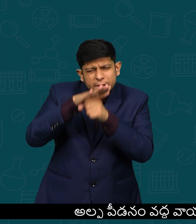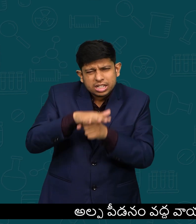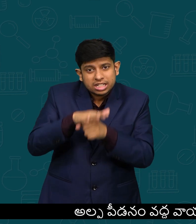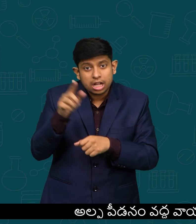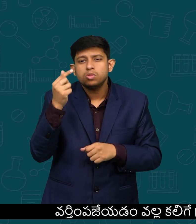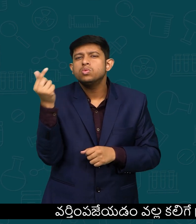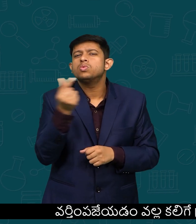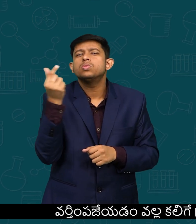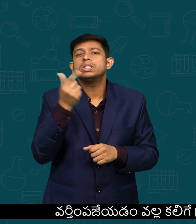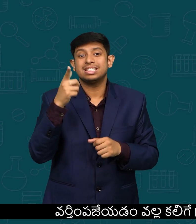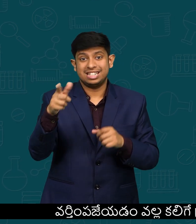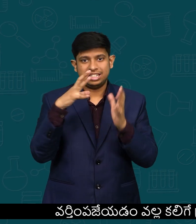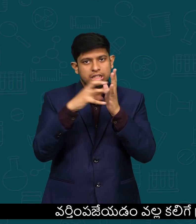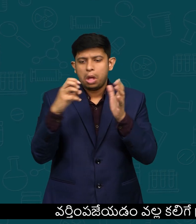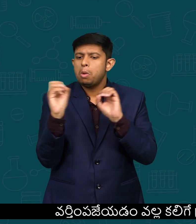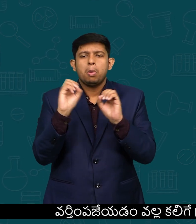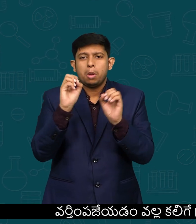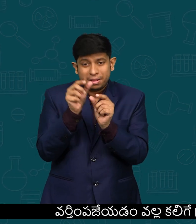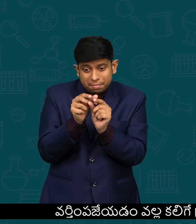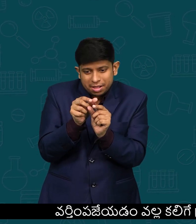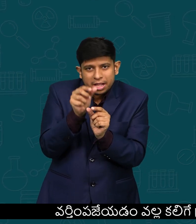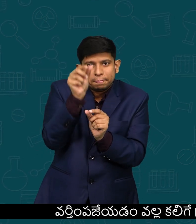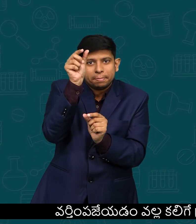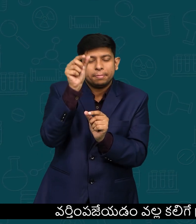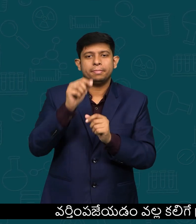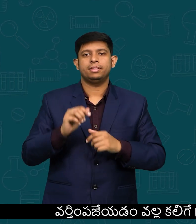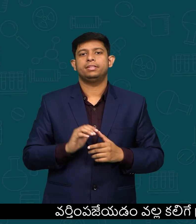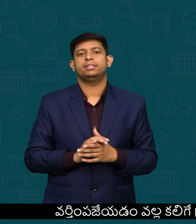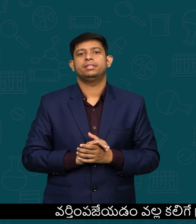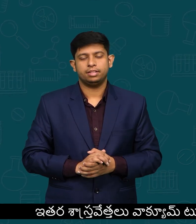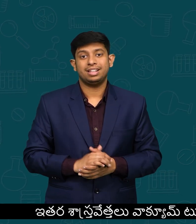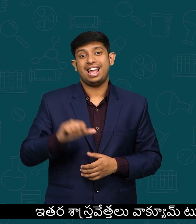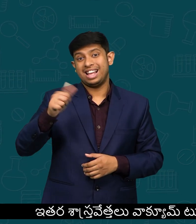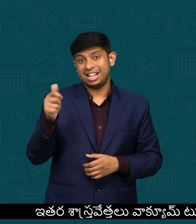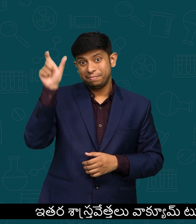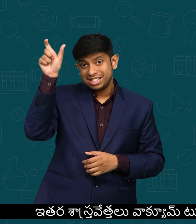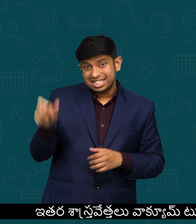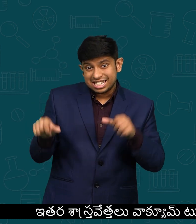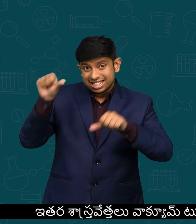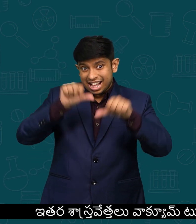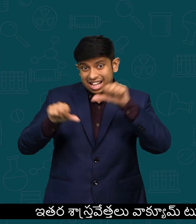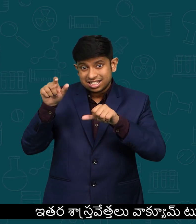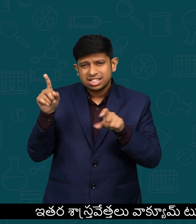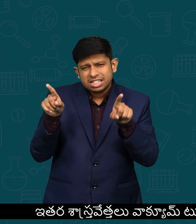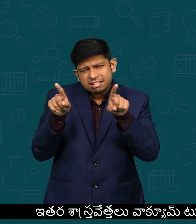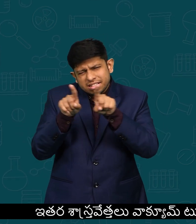ప్రవాహాన్ని వర్తింపచేయడం వల్ల కలిగే ప్రభావాలను అధ్యయనం చేశారు. ఇతర శాస్త్రవేత్తలు వాక్యూమ్